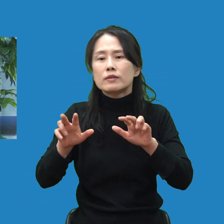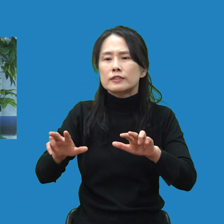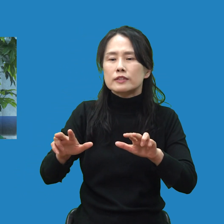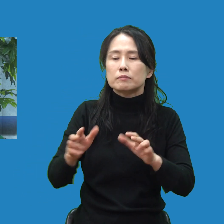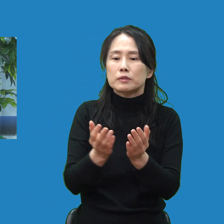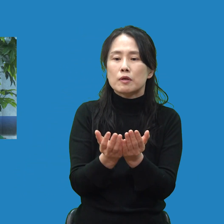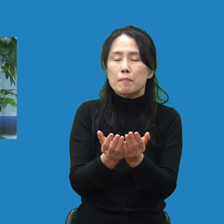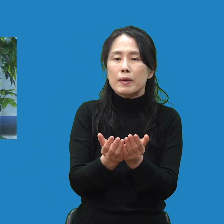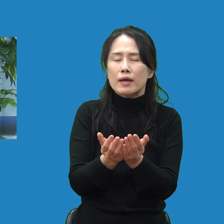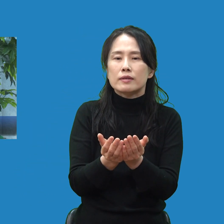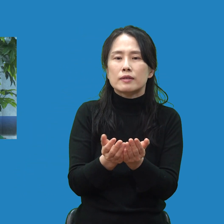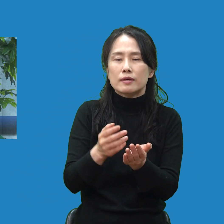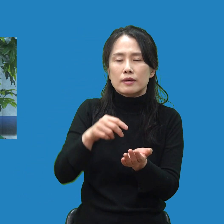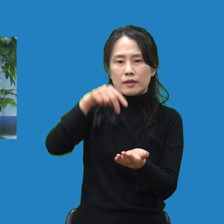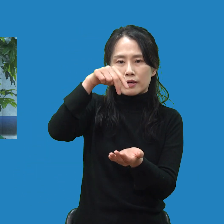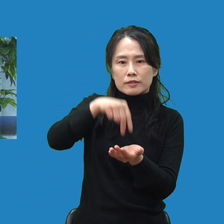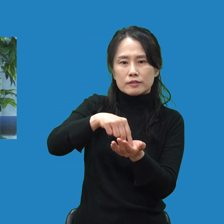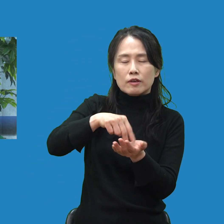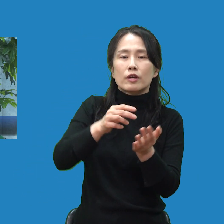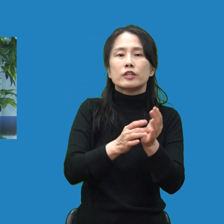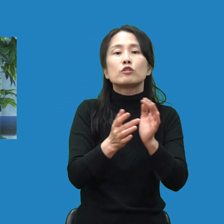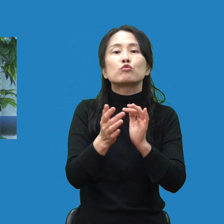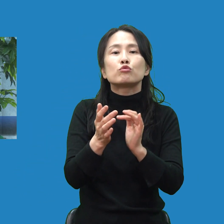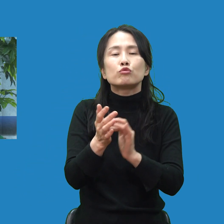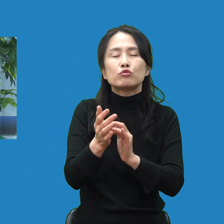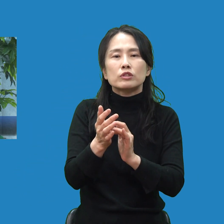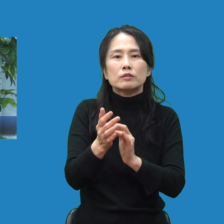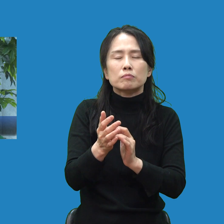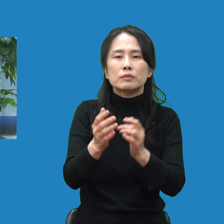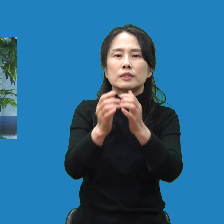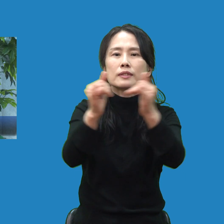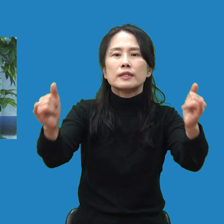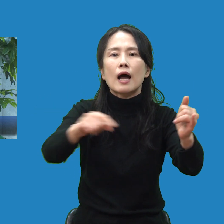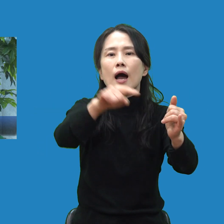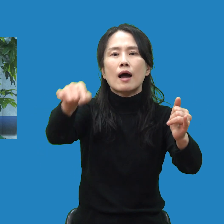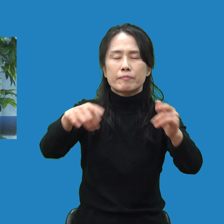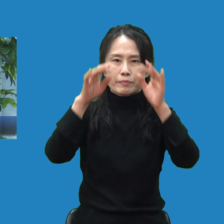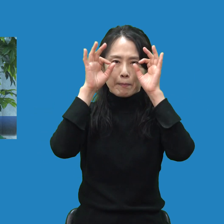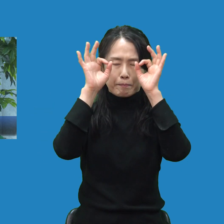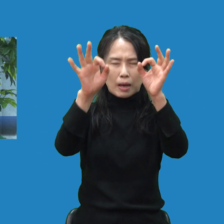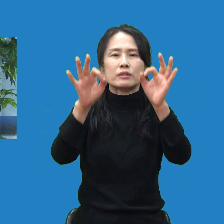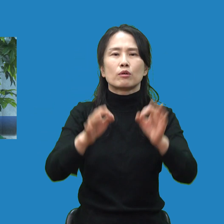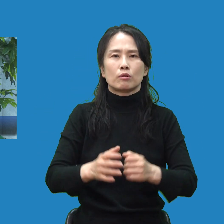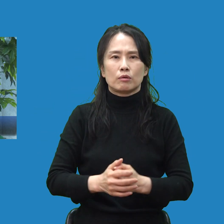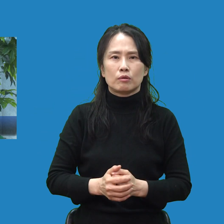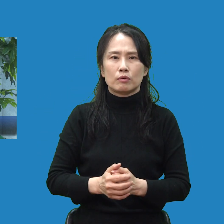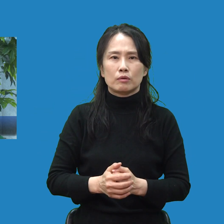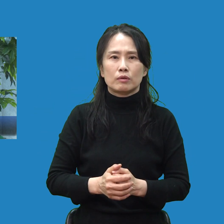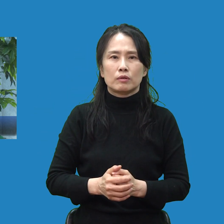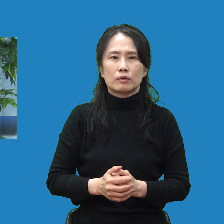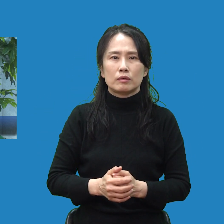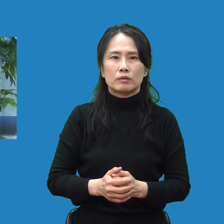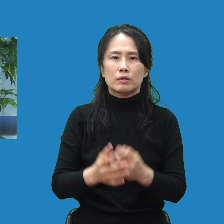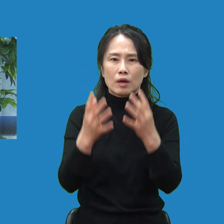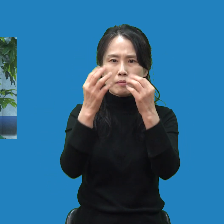배에서 내리시던 예수님께서 먼저 거기에 와 있는 큰